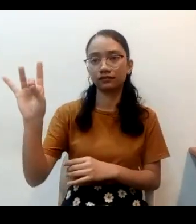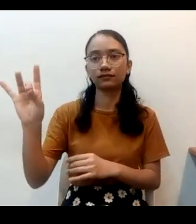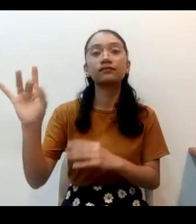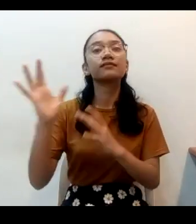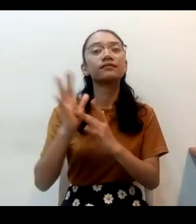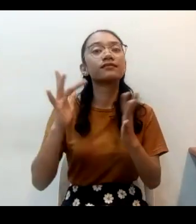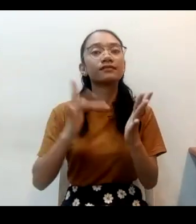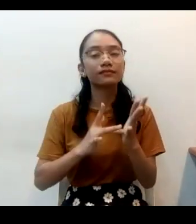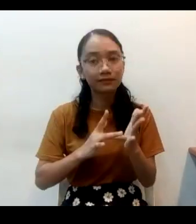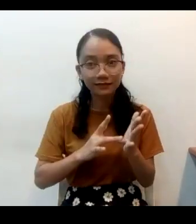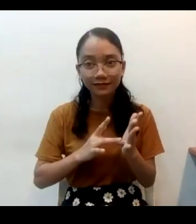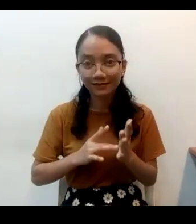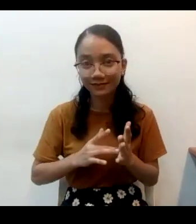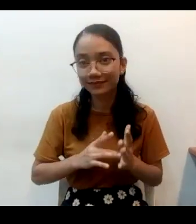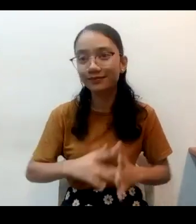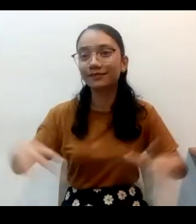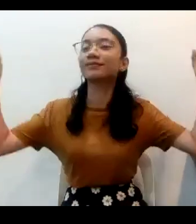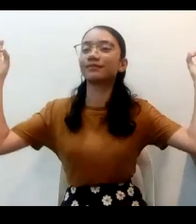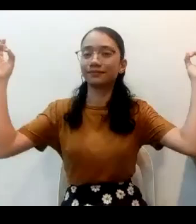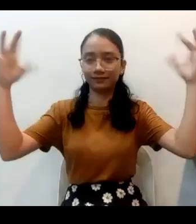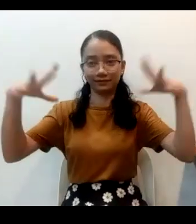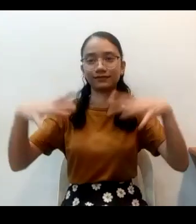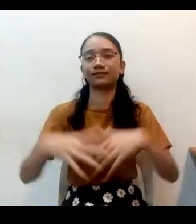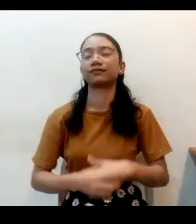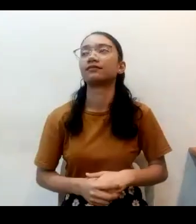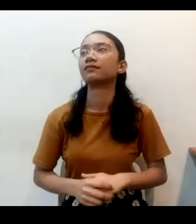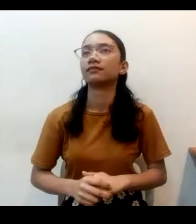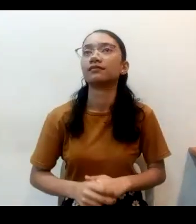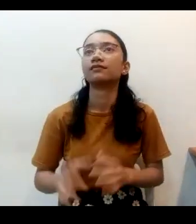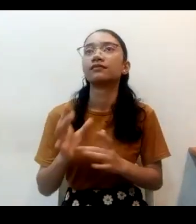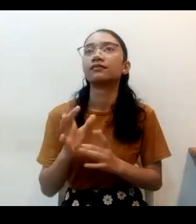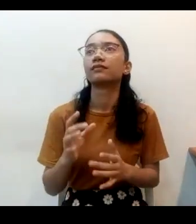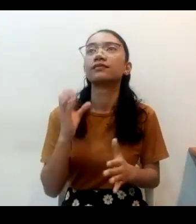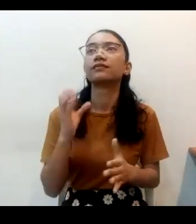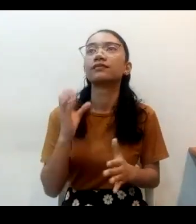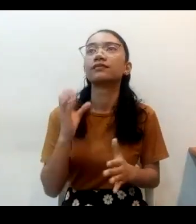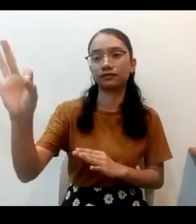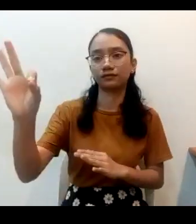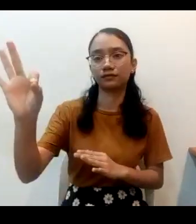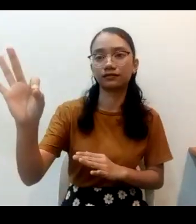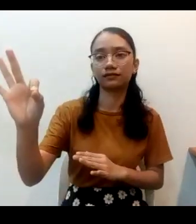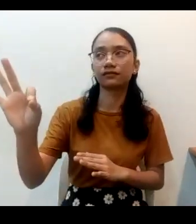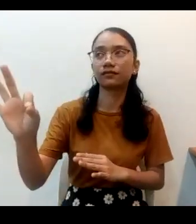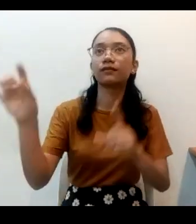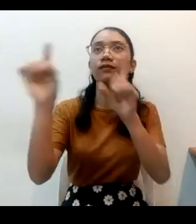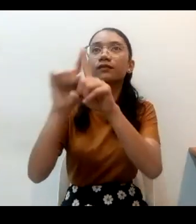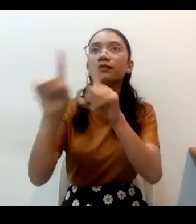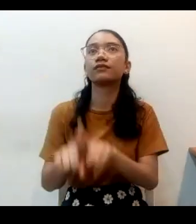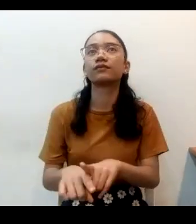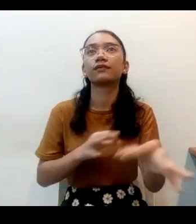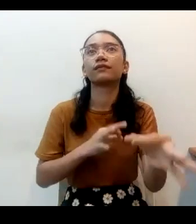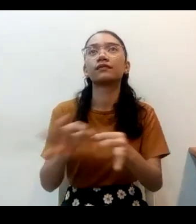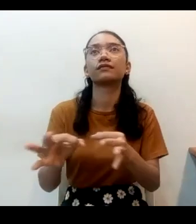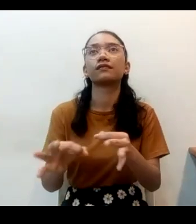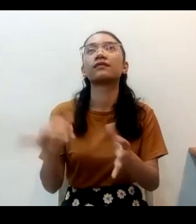light. At sa chapter 8 naman po, si Jesus ang liwanag. And chapter 9 also is talking about Jesus is the light. Ganun din po sa chapter